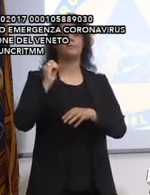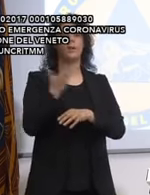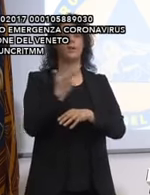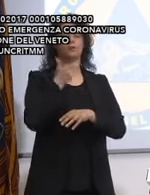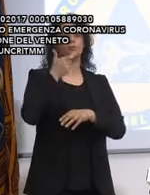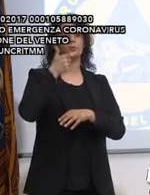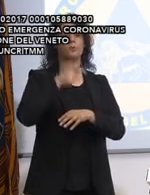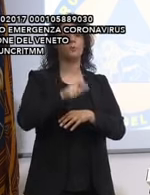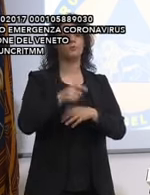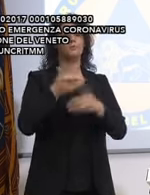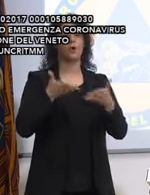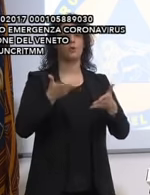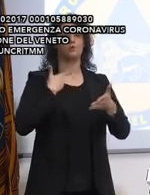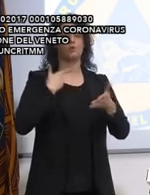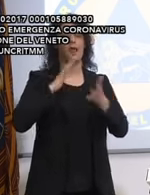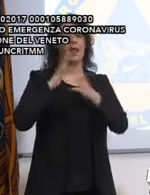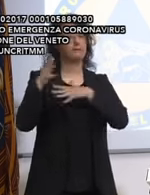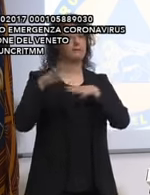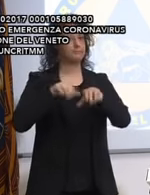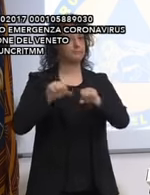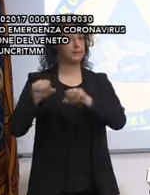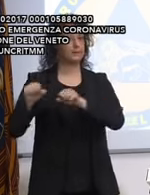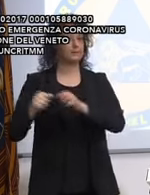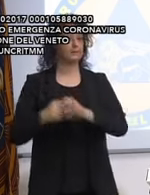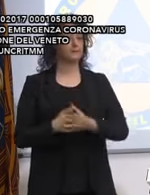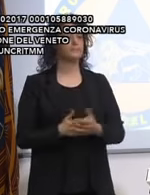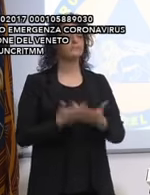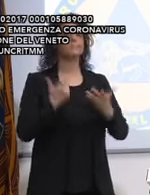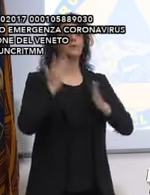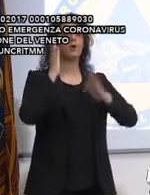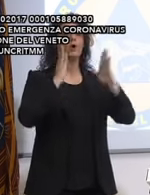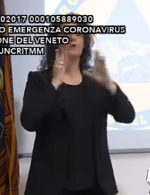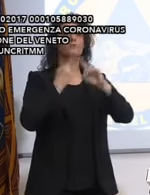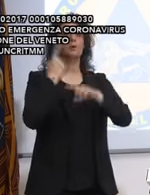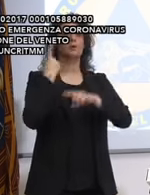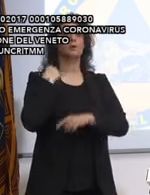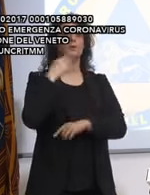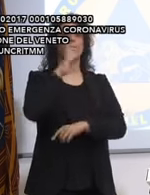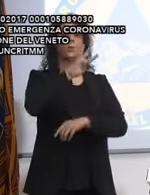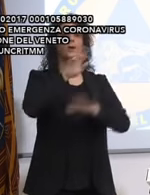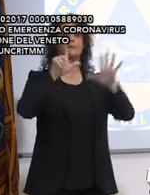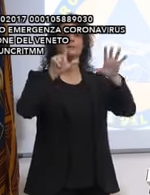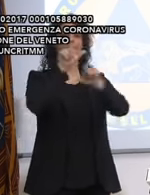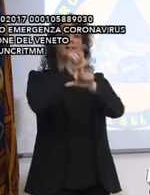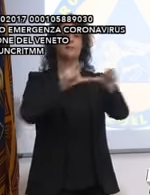po' di impegni. 47 persone in più.